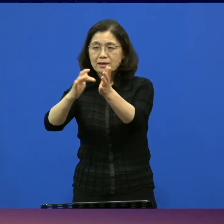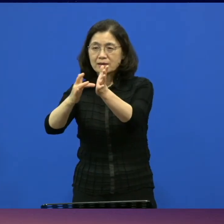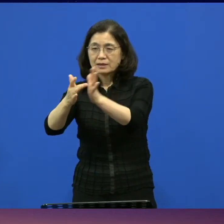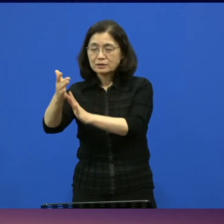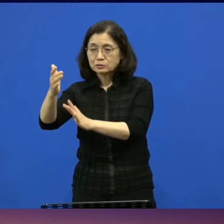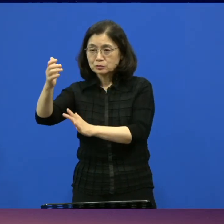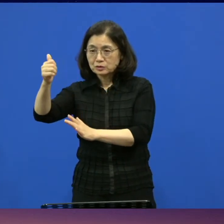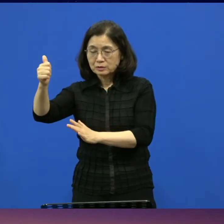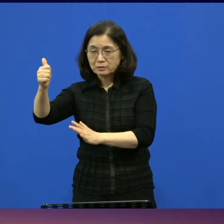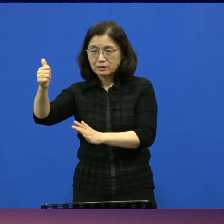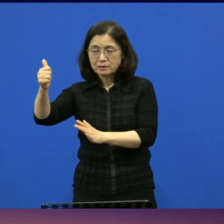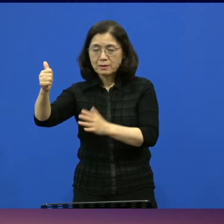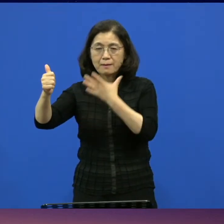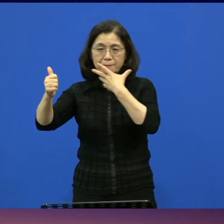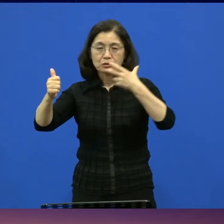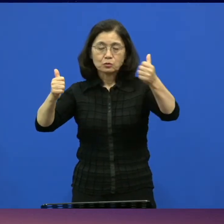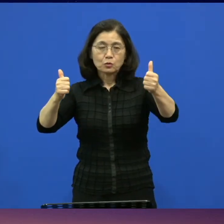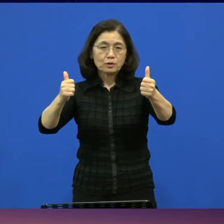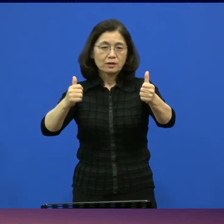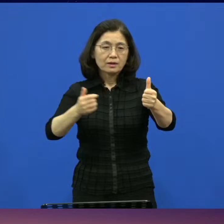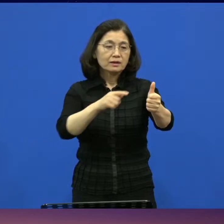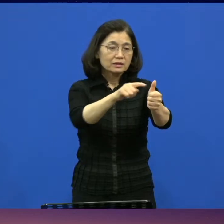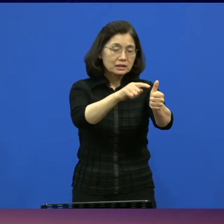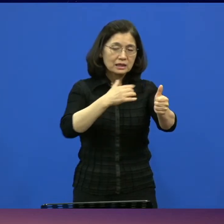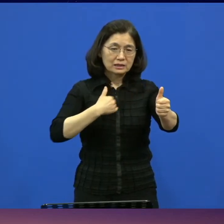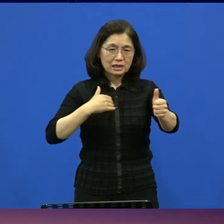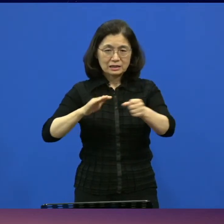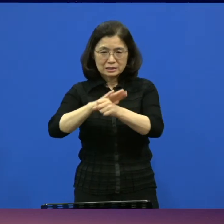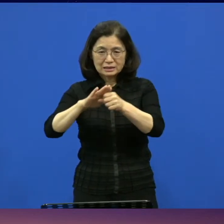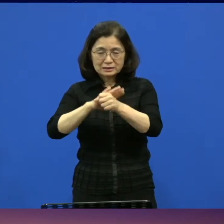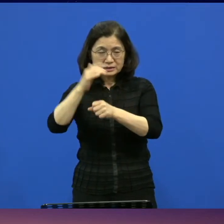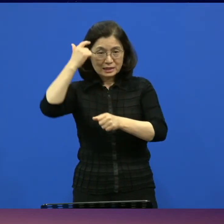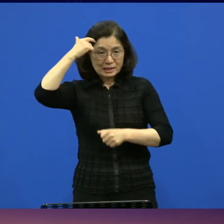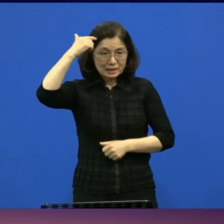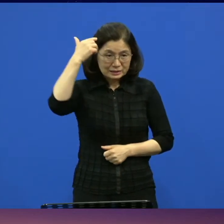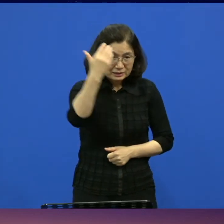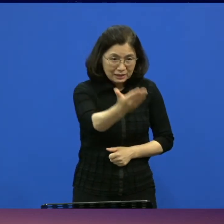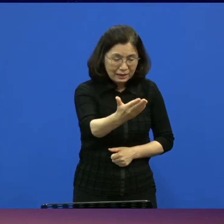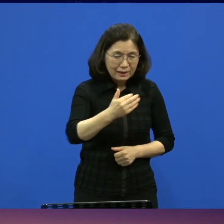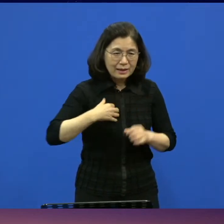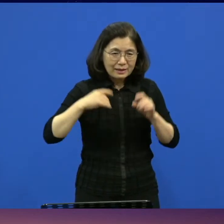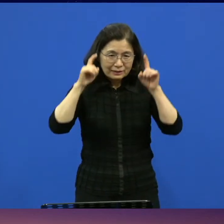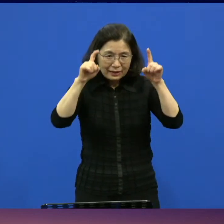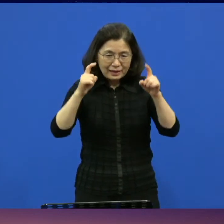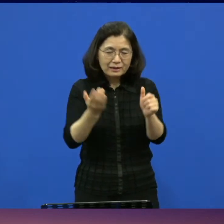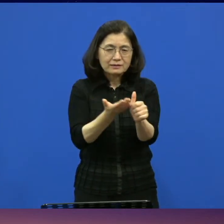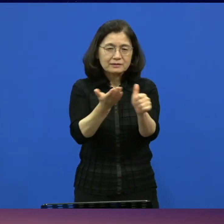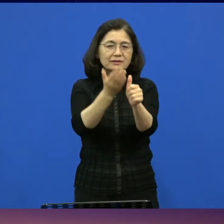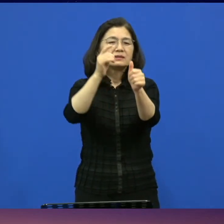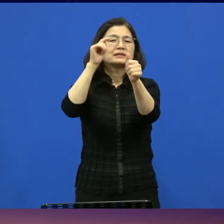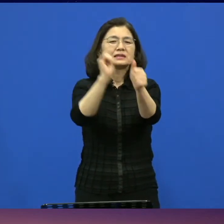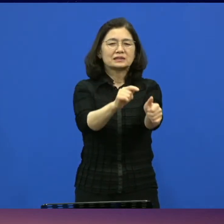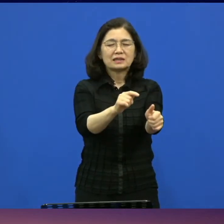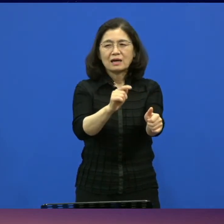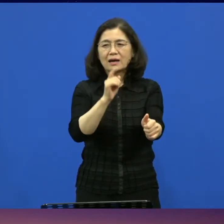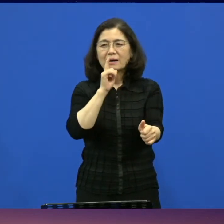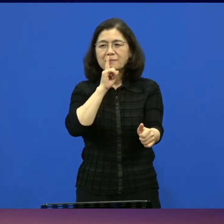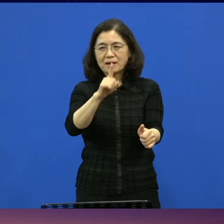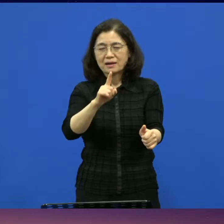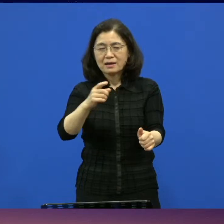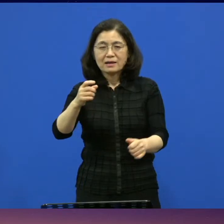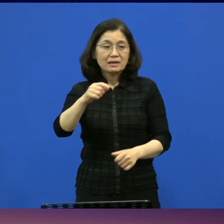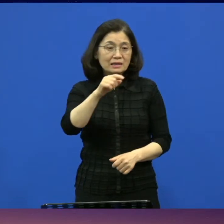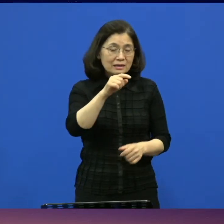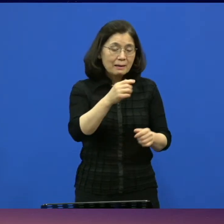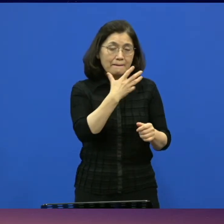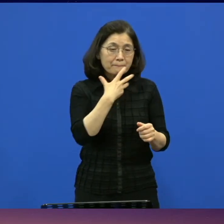치라. 다시 그를 불러주시는 거예요. 그를 다시 찾아오시는 주님. 다시 시작하자고 말씀. 너가 부족해도,